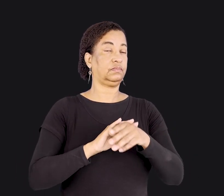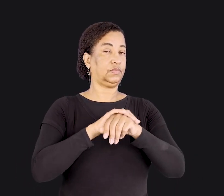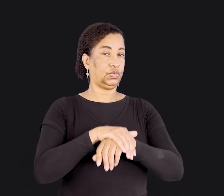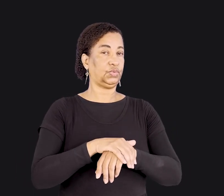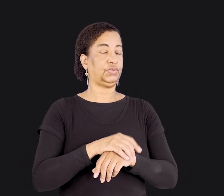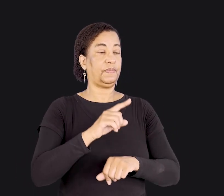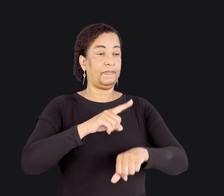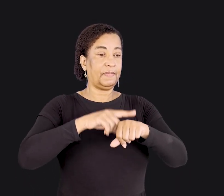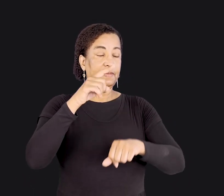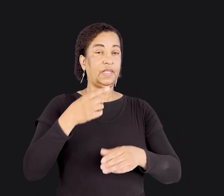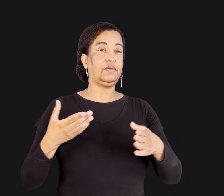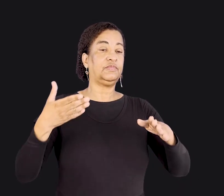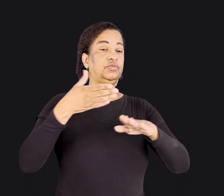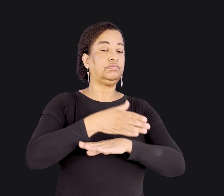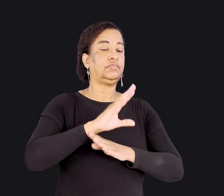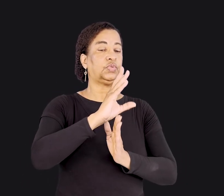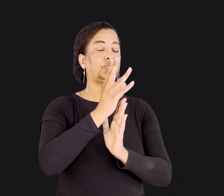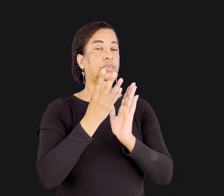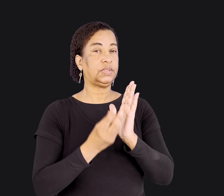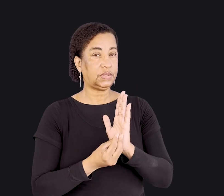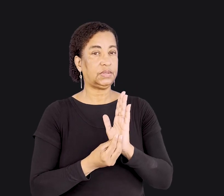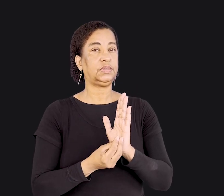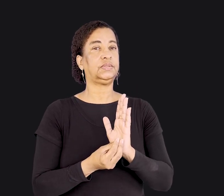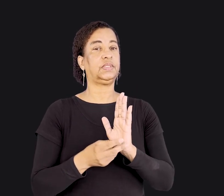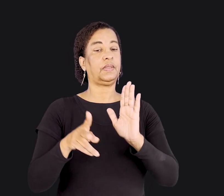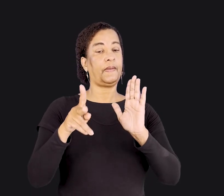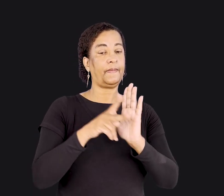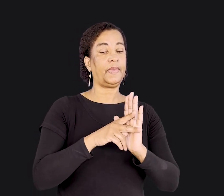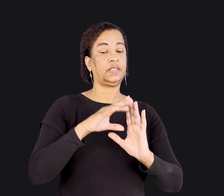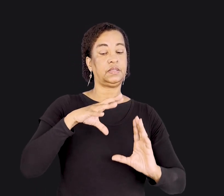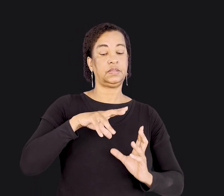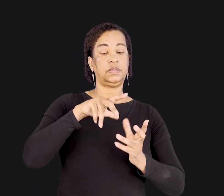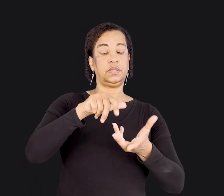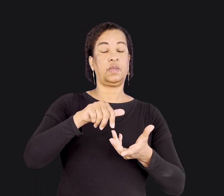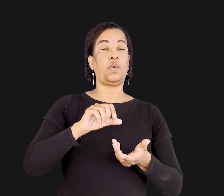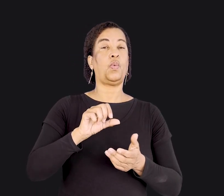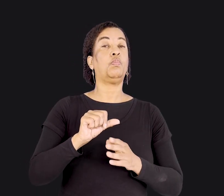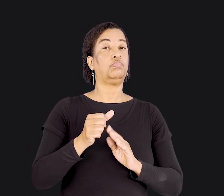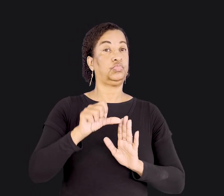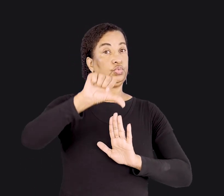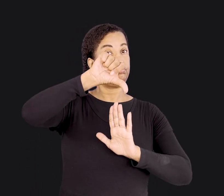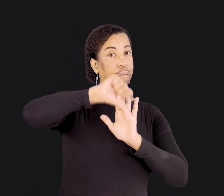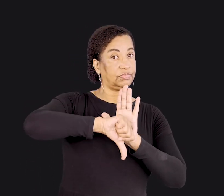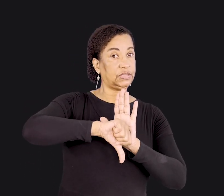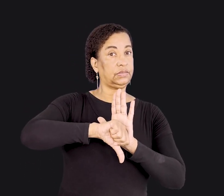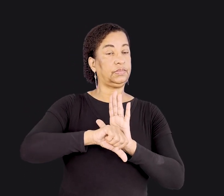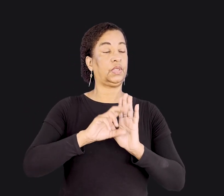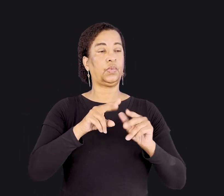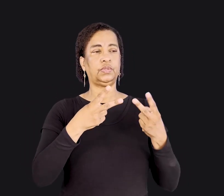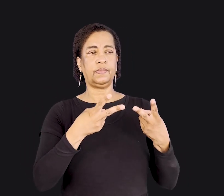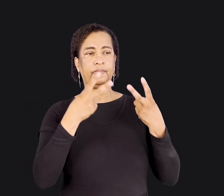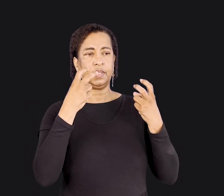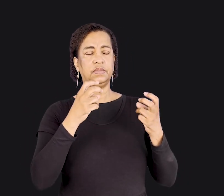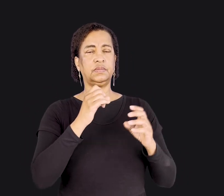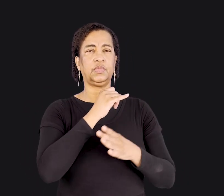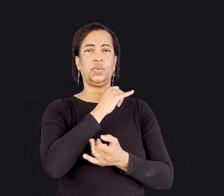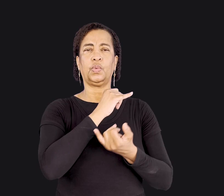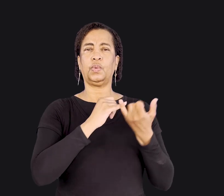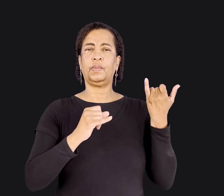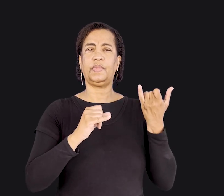pela primeira vez estava pisando na igreja e que pertencia ao mundo do crime. Quando ele viu que metade da igreja estava de